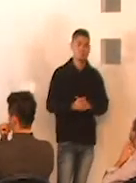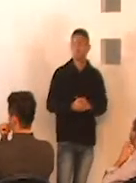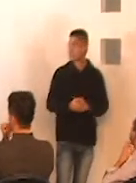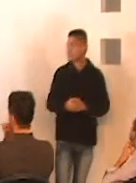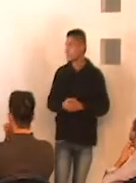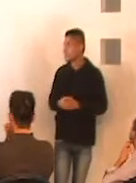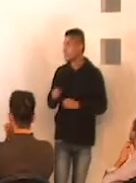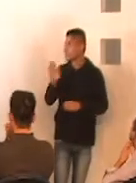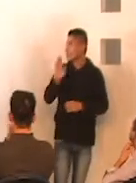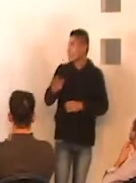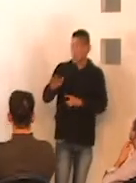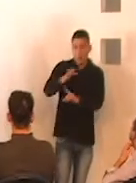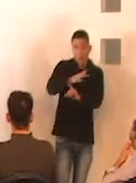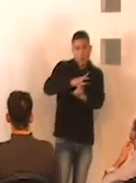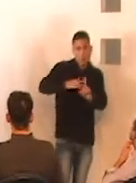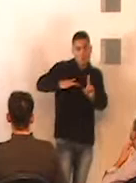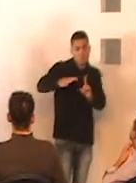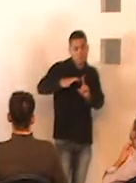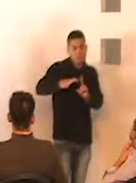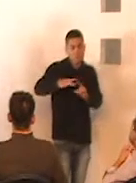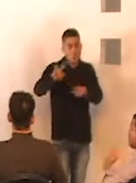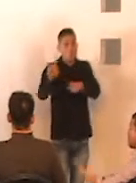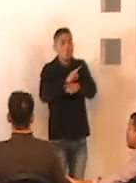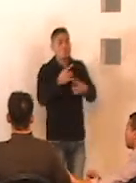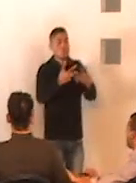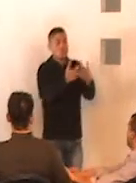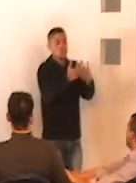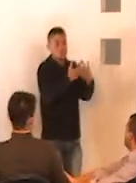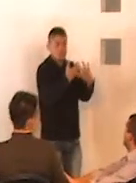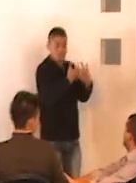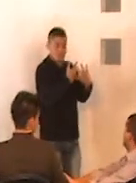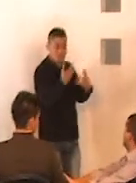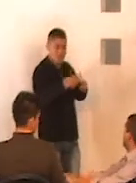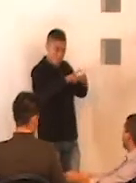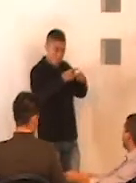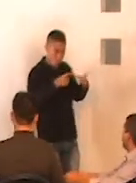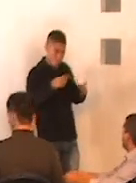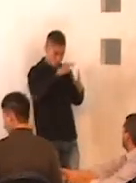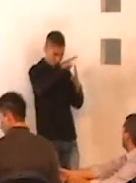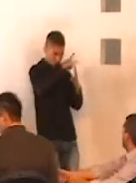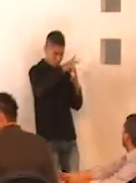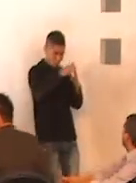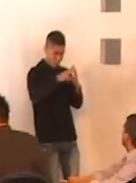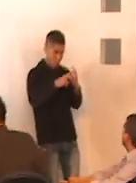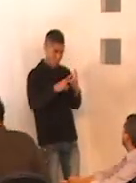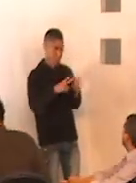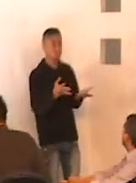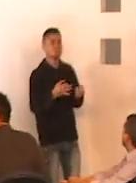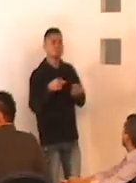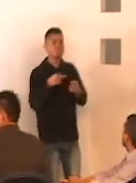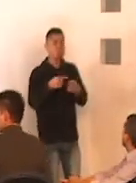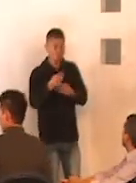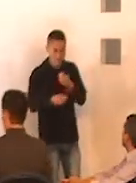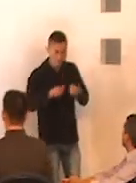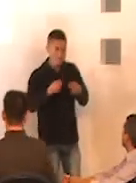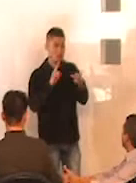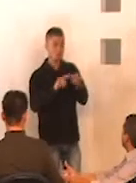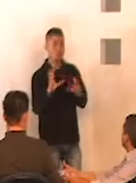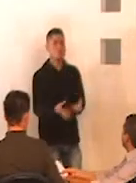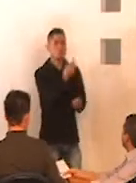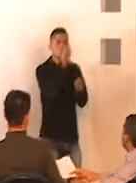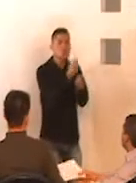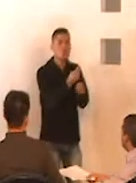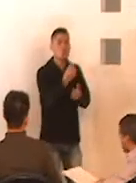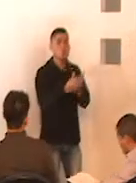en tu contexto, cómo ha sido esa utilización de sistemas aumentativos y alternativos de comunicación, qué se ha hecho, qué resultados